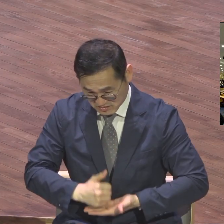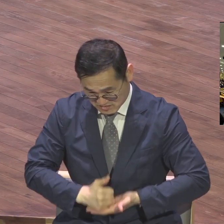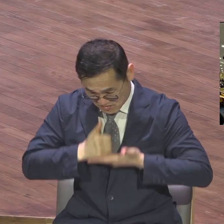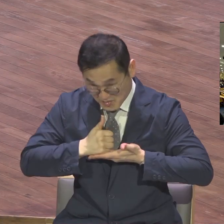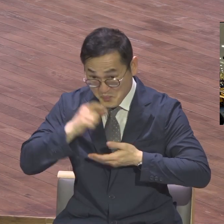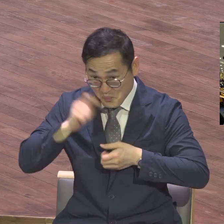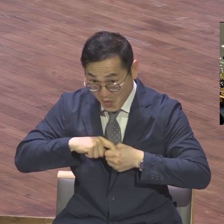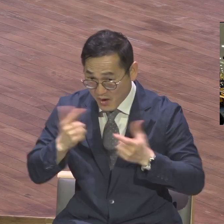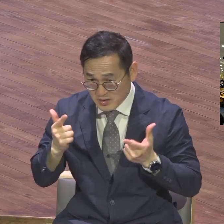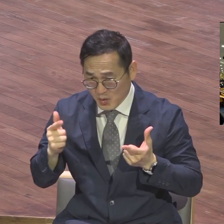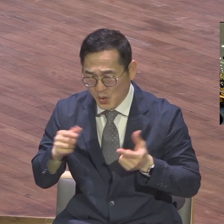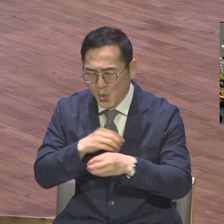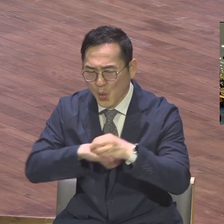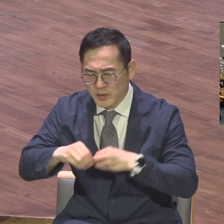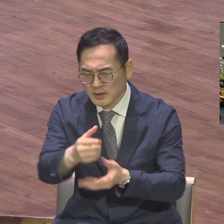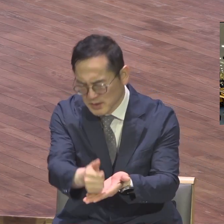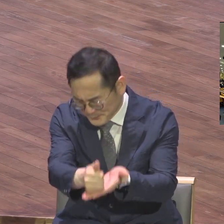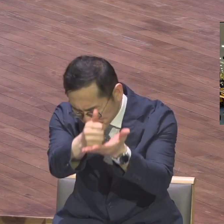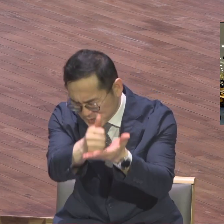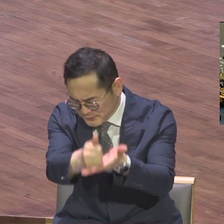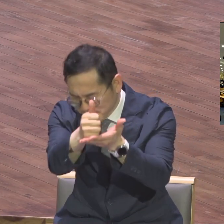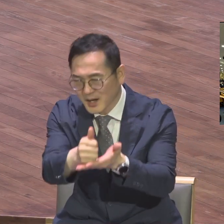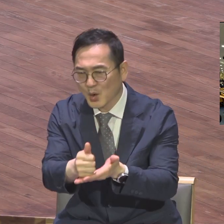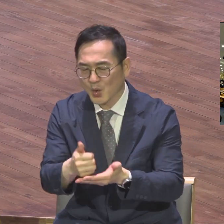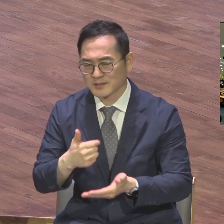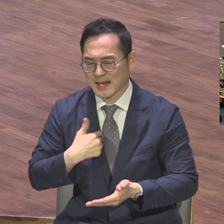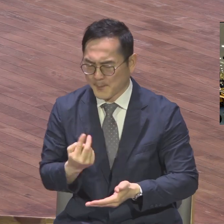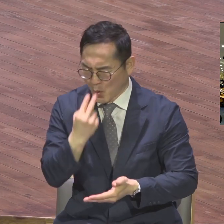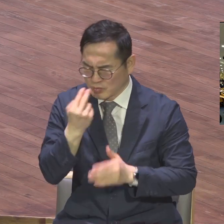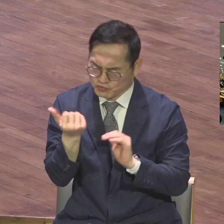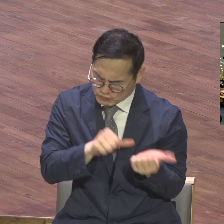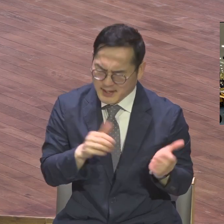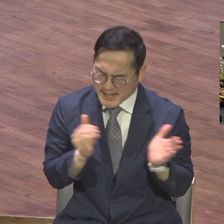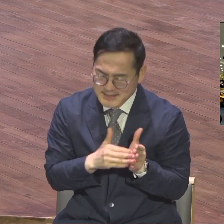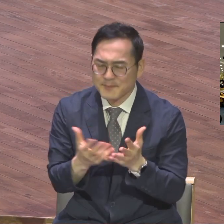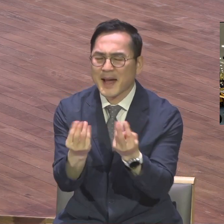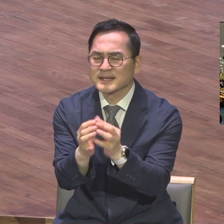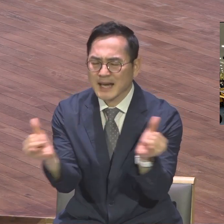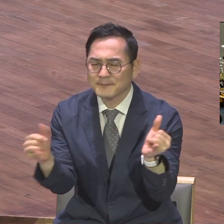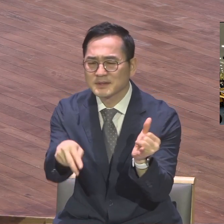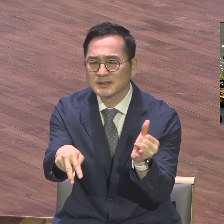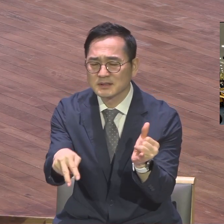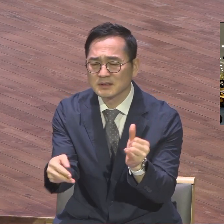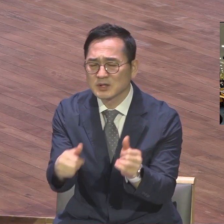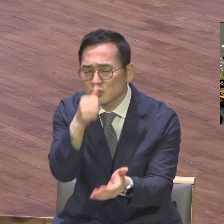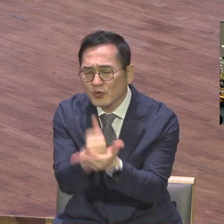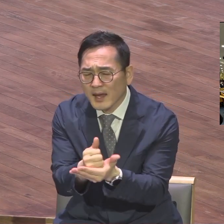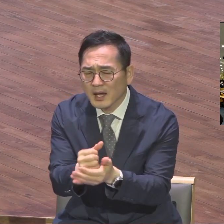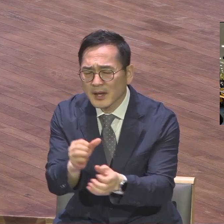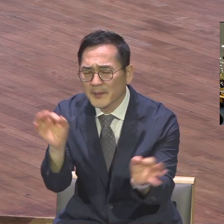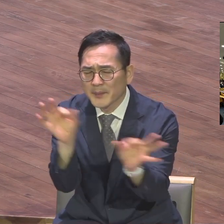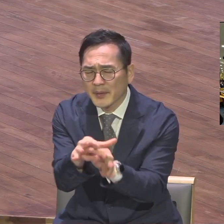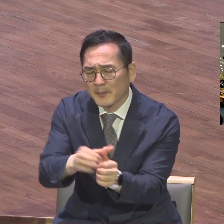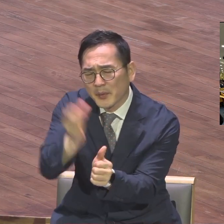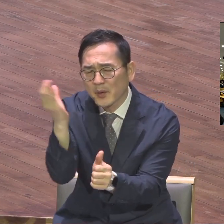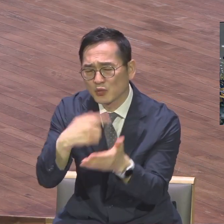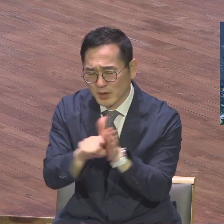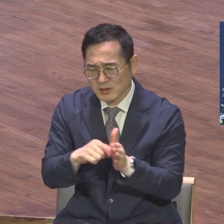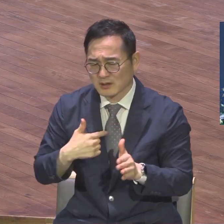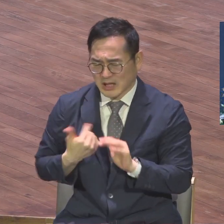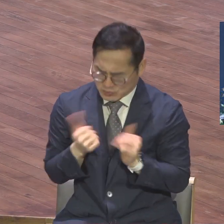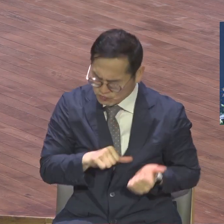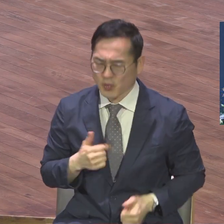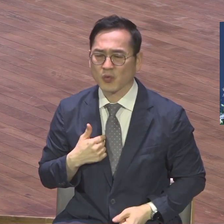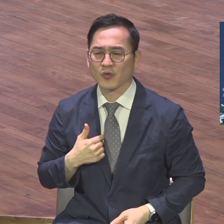함이 아니라 도리어 섬기려 하고 자기 목숨을 많은 사람의 대속물로 주려 함이라. 섬기려